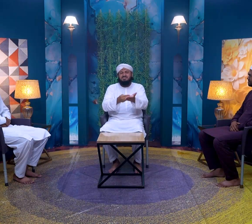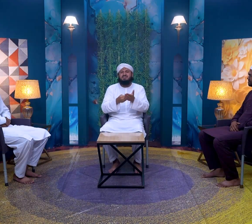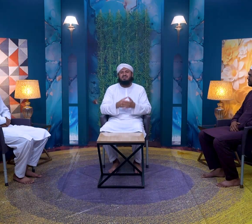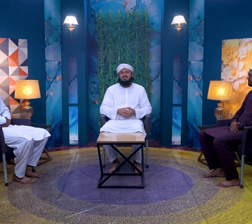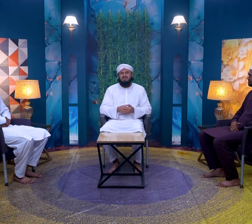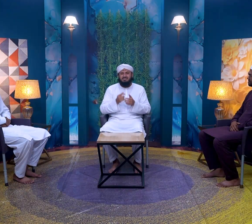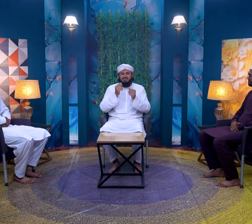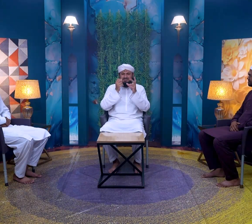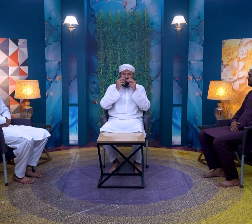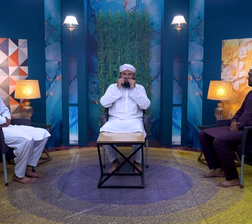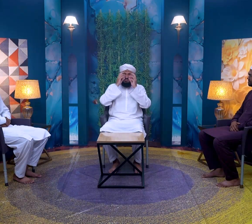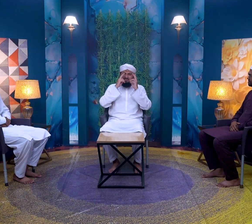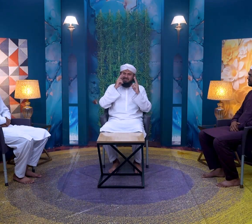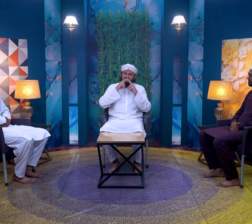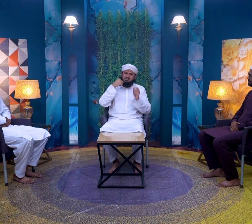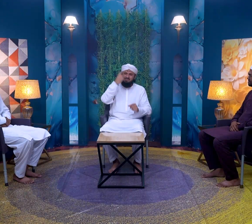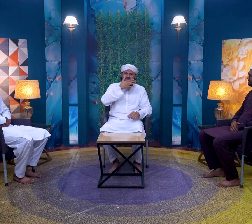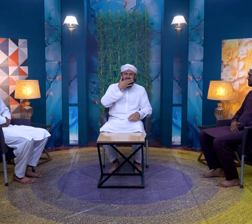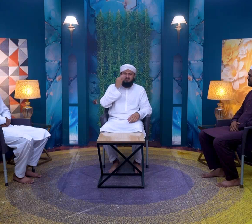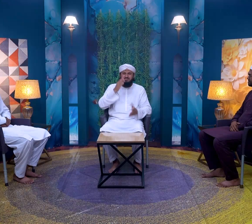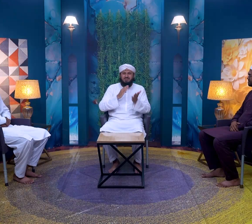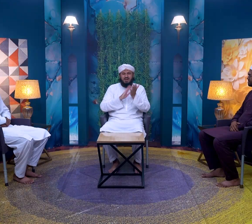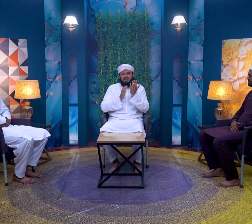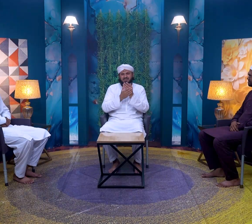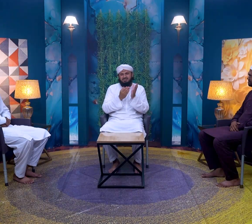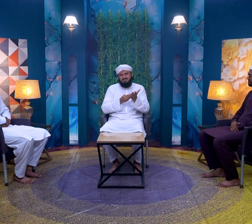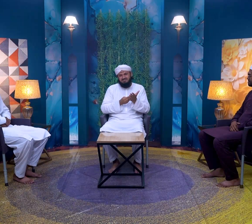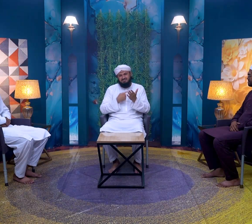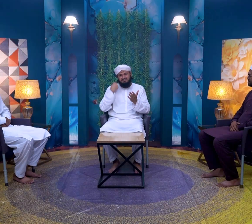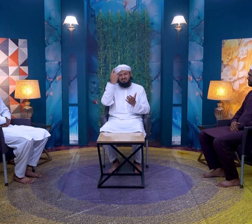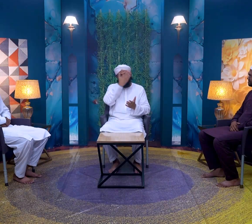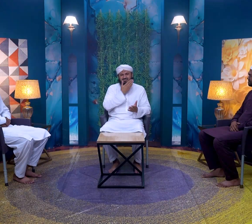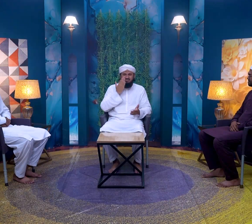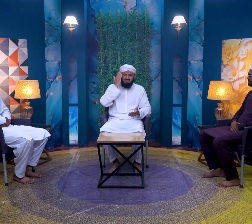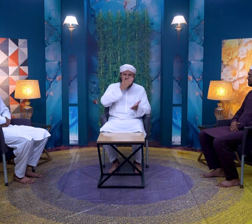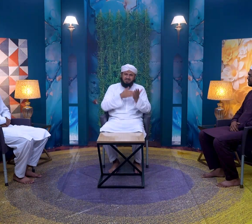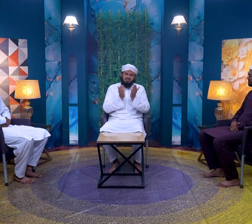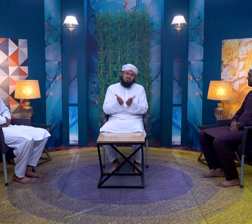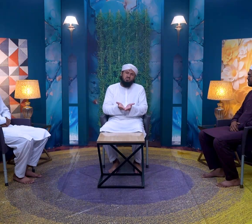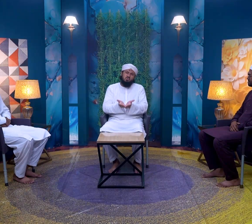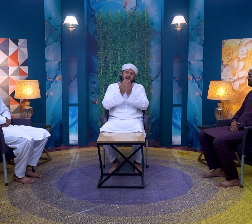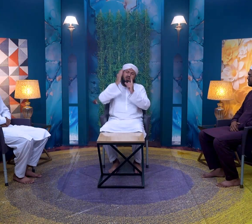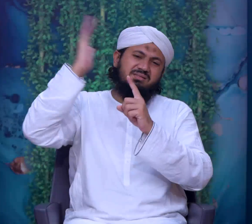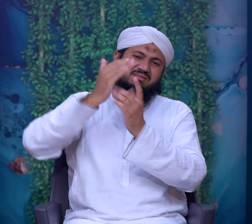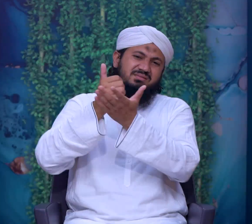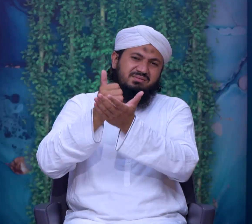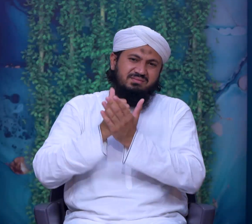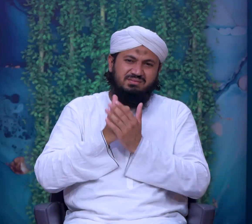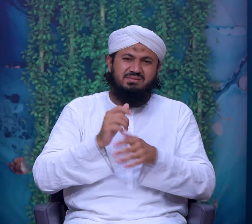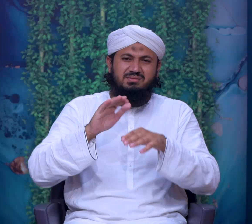اللہ علیہ وآلہ وسلم، آپ میرے چہرے پر اپنا مبارک ہاتھ پھیر دیجئے اور دعائے برکت فرمائیے۔ پیارے آقا صلی اللہ علیہ